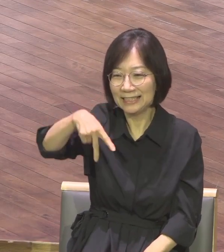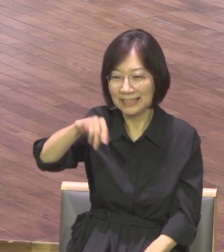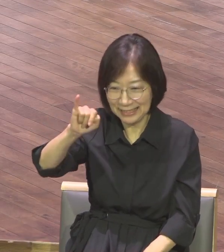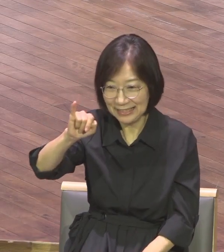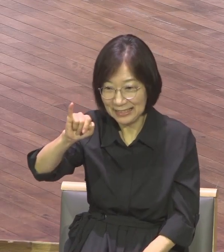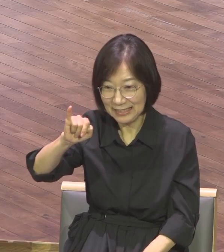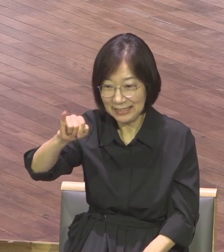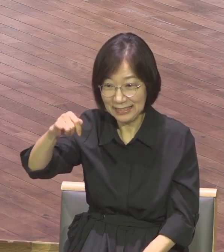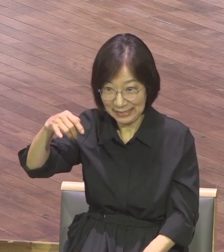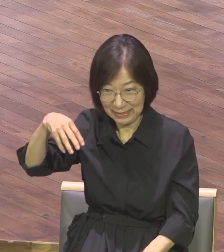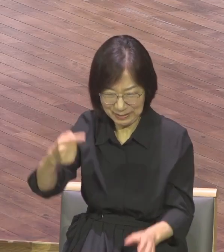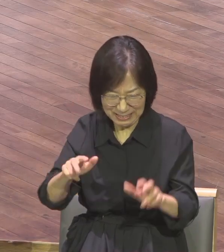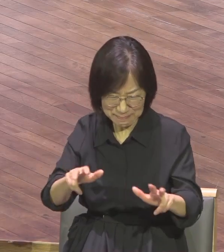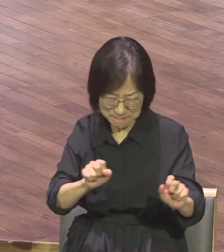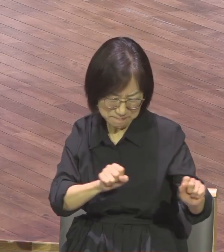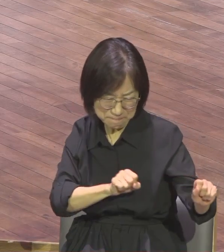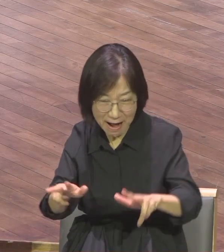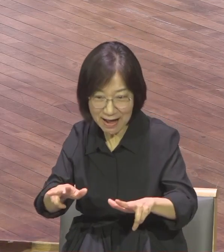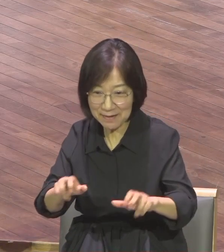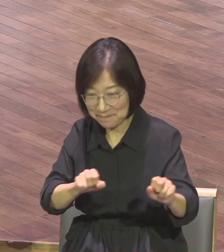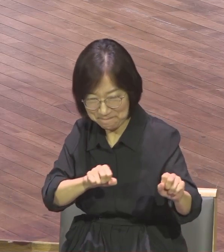즉시로.